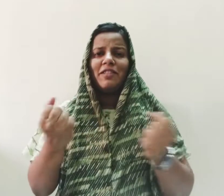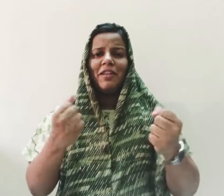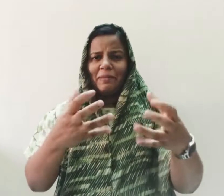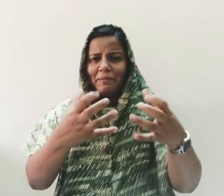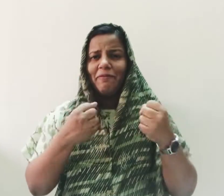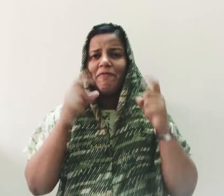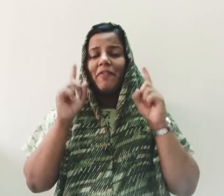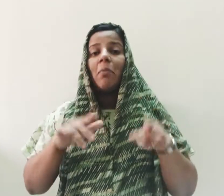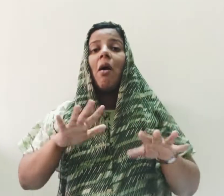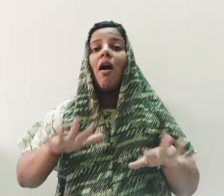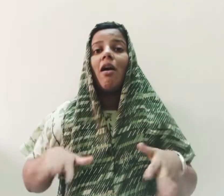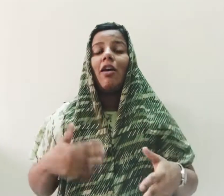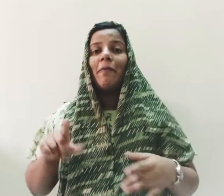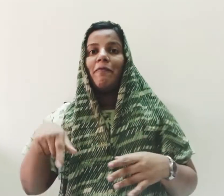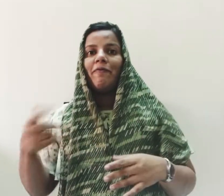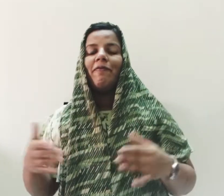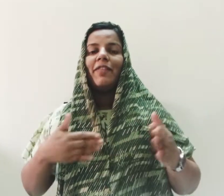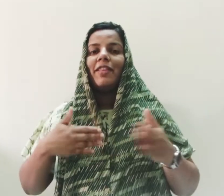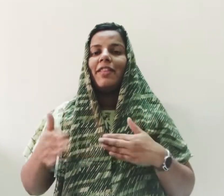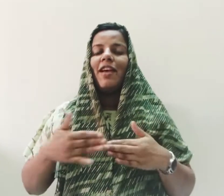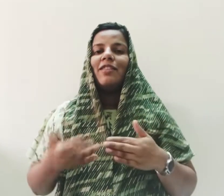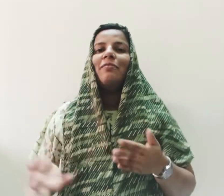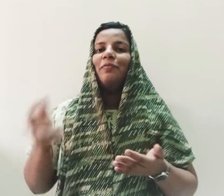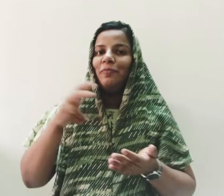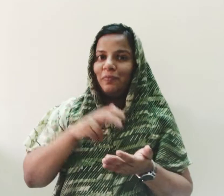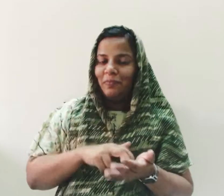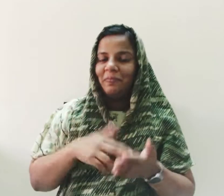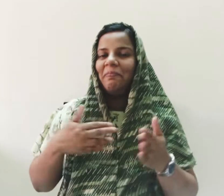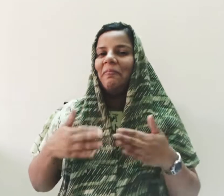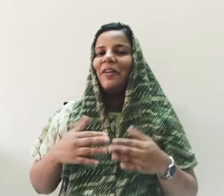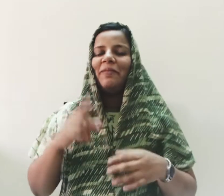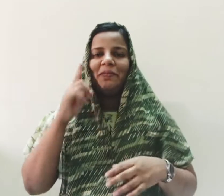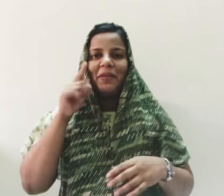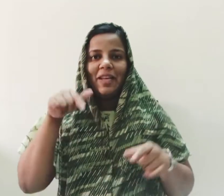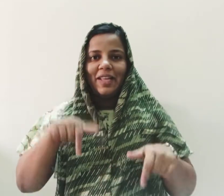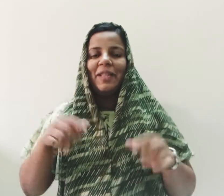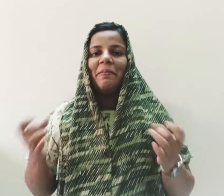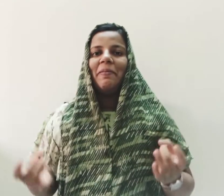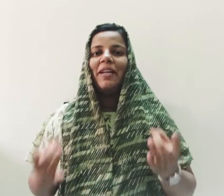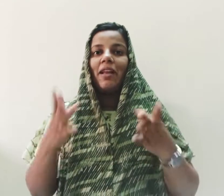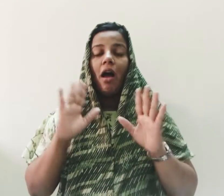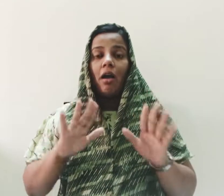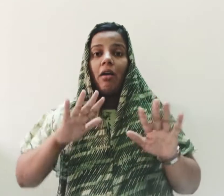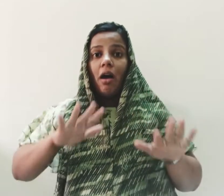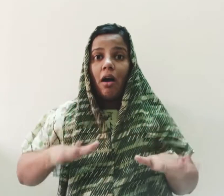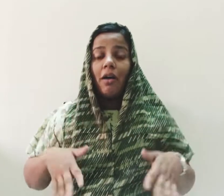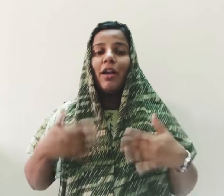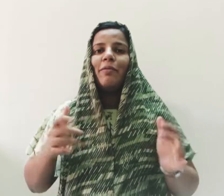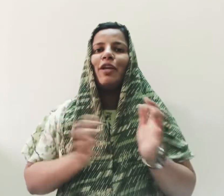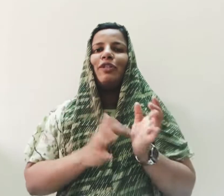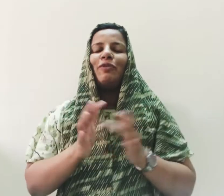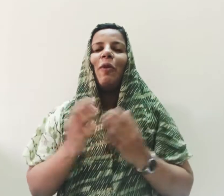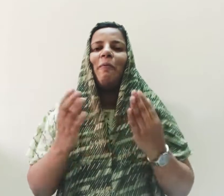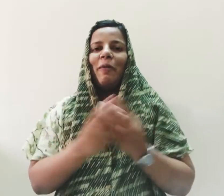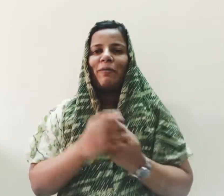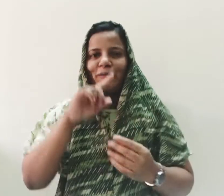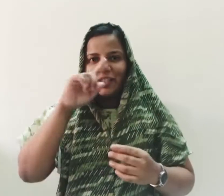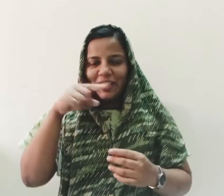പ്രാപിക്കുവാൻ ആഗ്രഹിക്കുക, അത് നിങ്ങളെ മറ്റുള്ളവരിൽ നിന്ന് വ്യത്യസ്ത വ്യക്തികളാക്കി മാറ്റും. ഈ പ്രഭാതത്തിൽ അങ്ങനെ ഒരു ആഗ്രഹത്തോടുകൂടെ നമുക്കും ജീവിക്കാം.